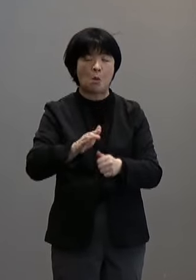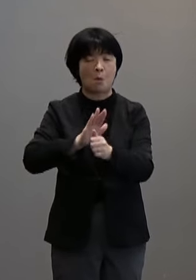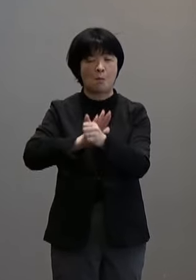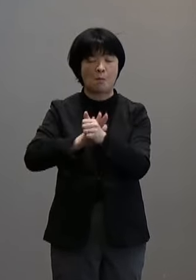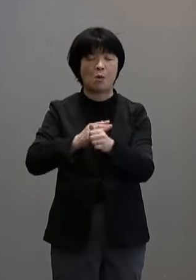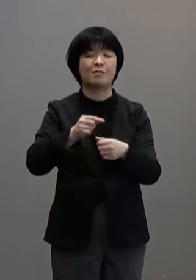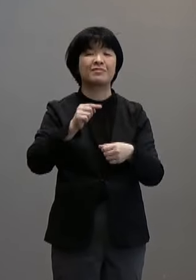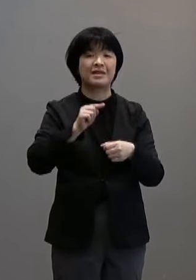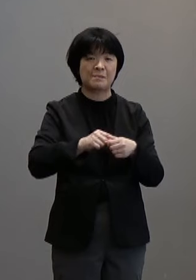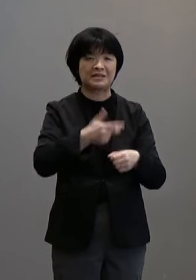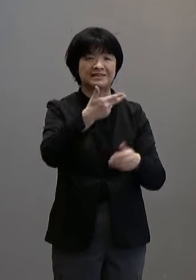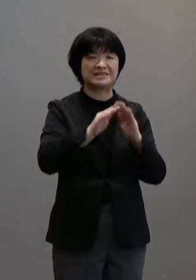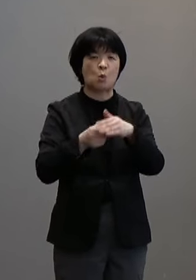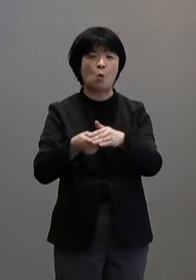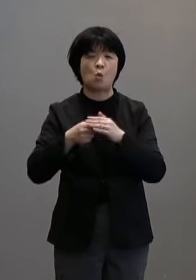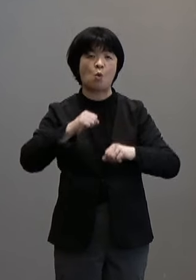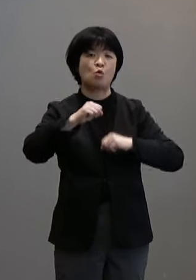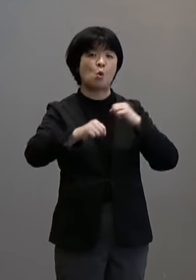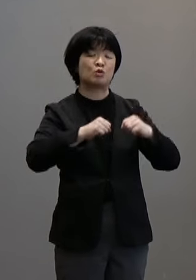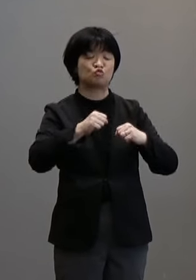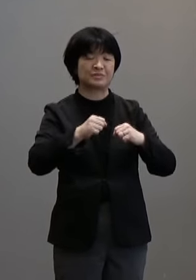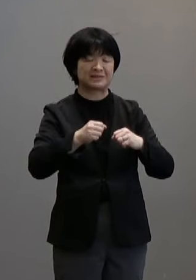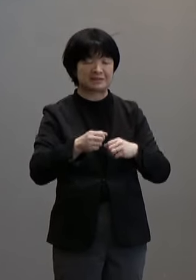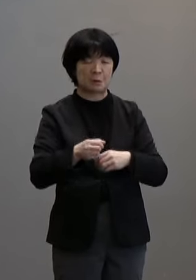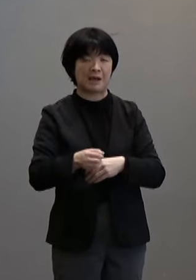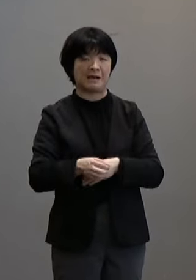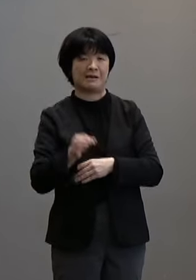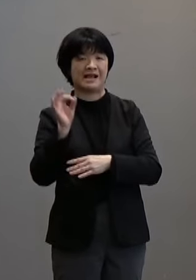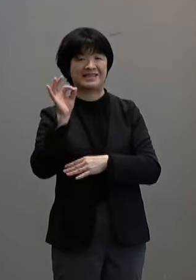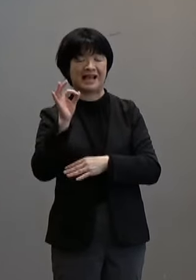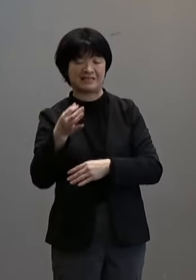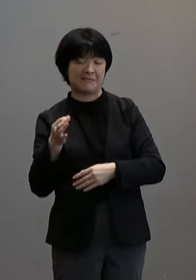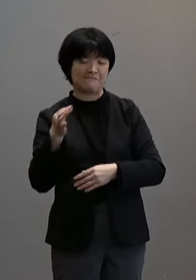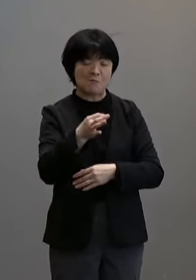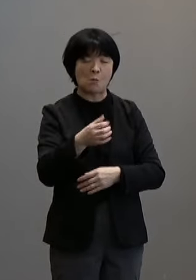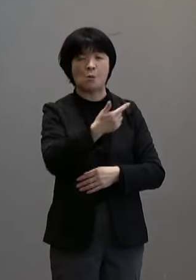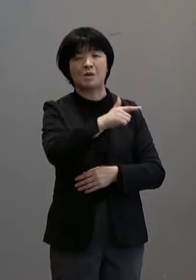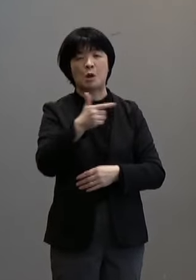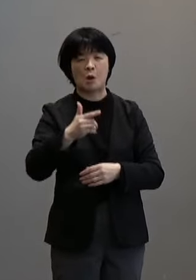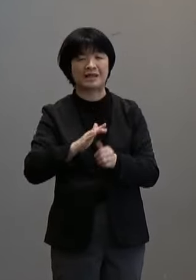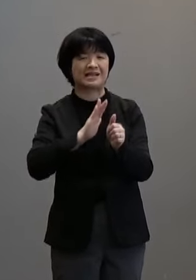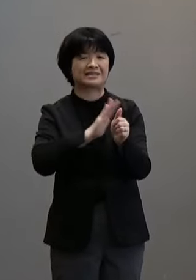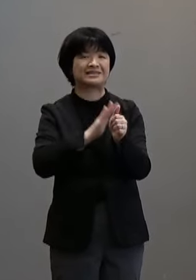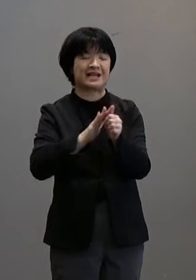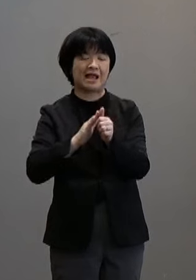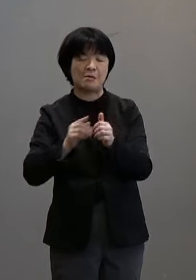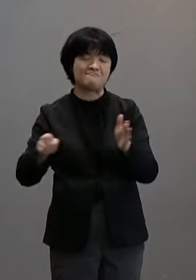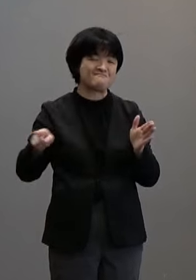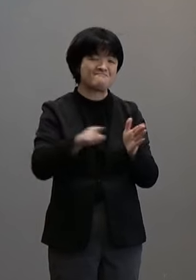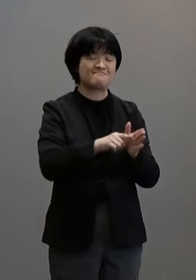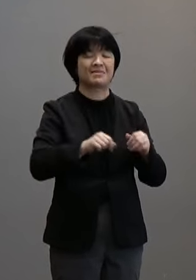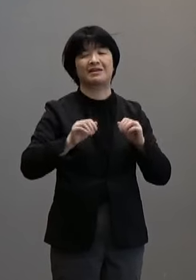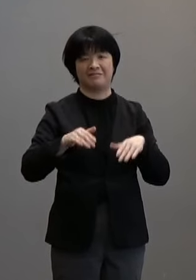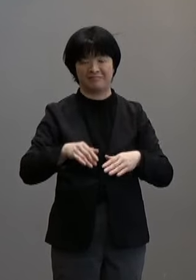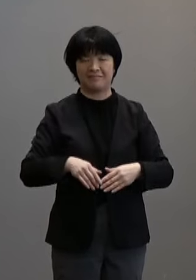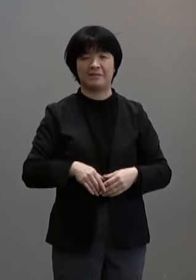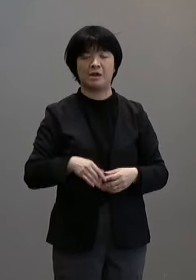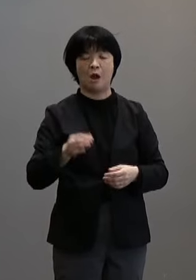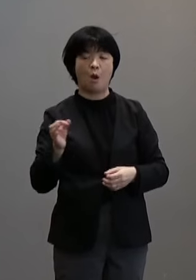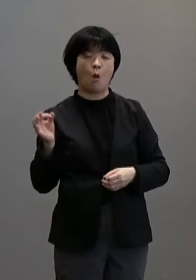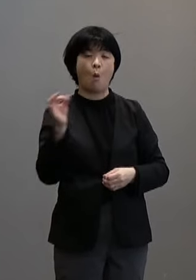市町村が行うそうした取り組みについて財政面から我々はさまざまな形で支援をしてますし、その補